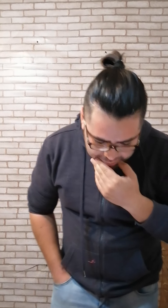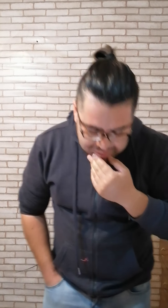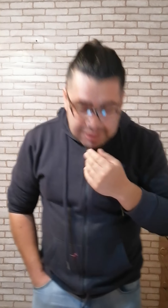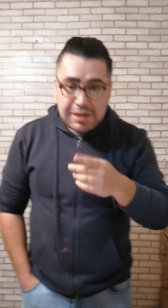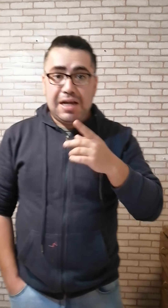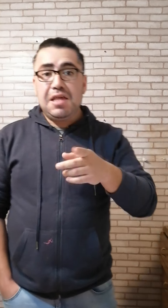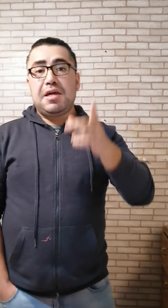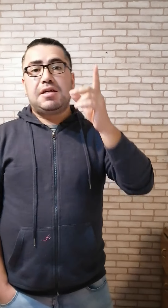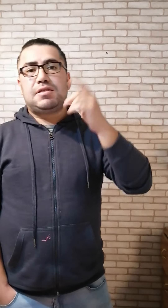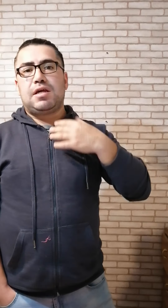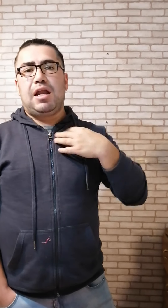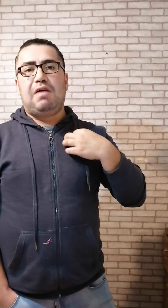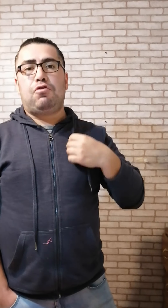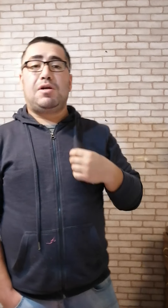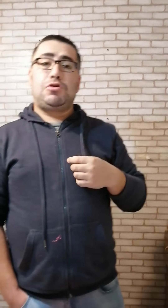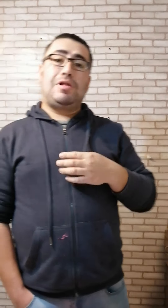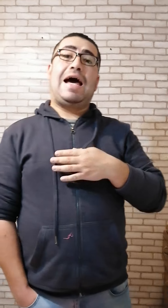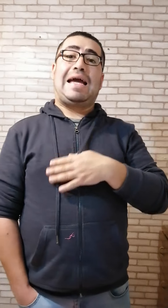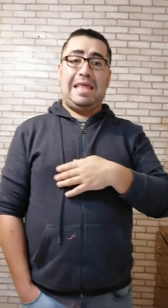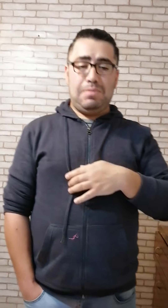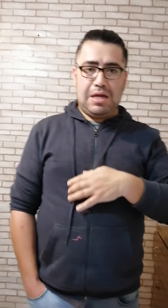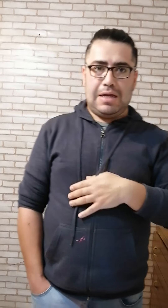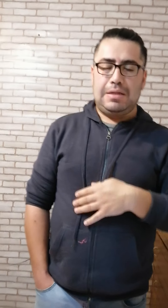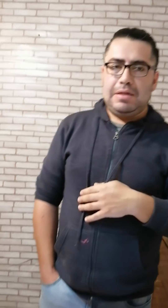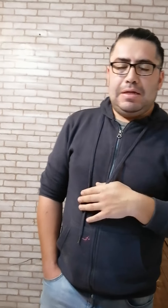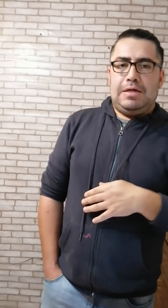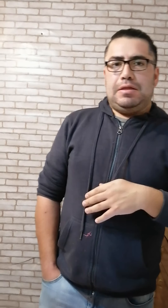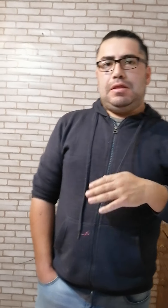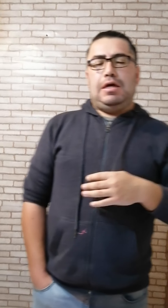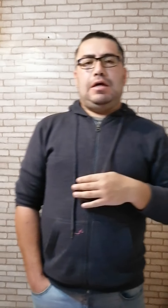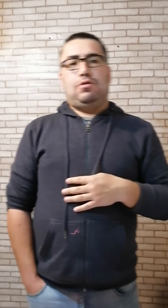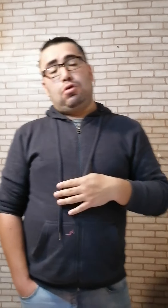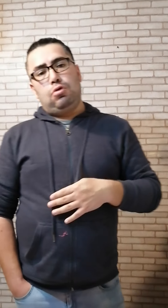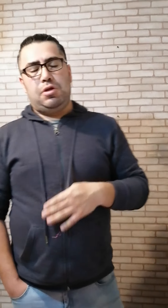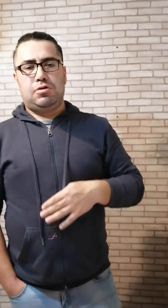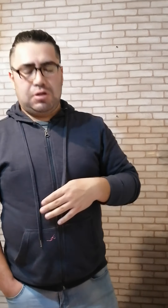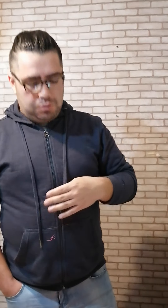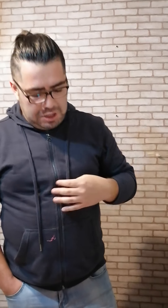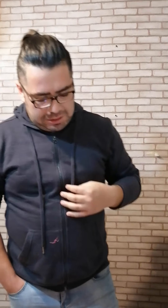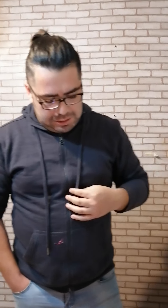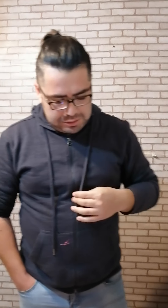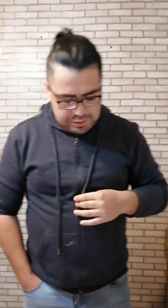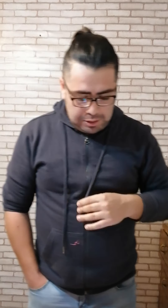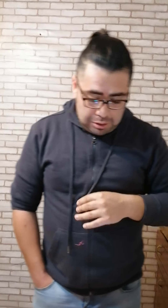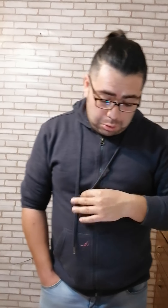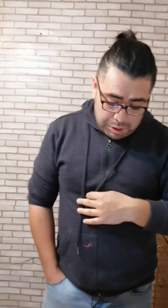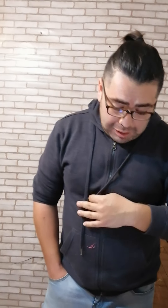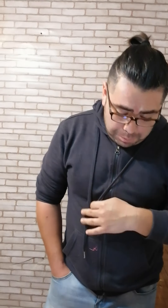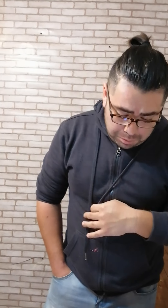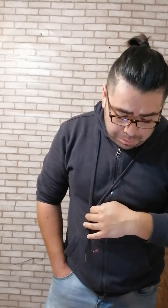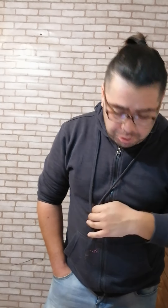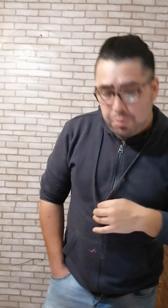ser líderes en la formación académica de todos nuestros estudiantes en nuestra propuesta